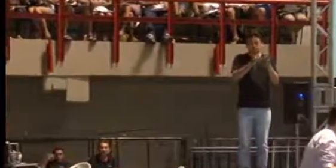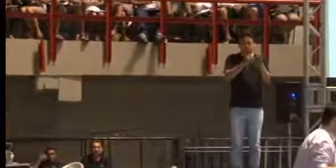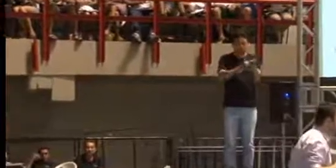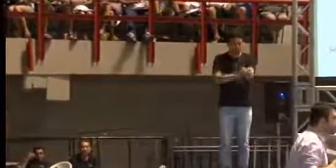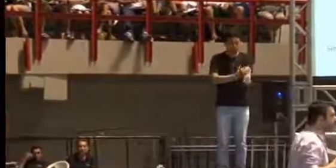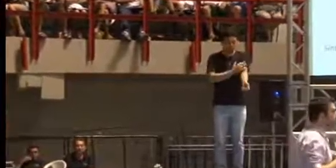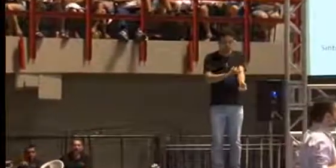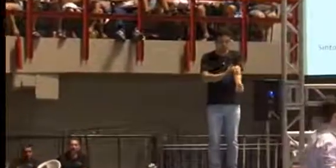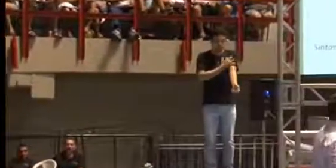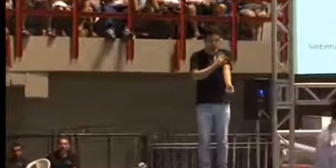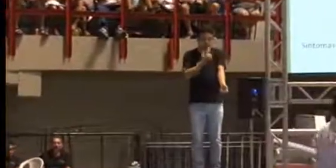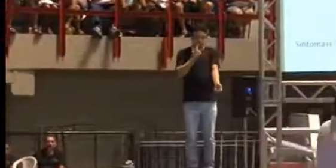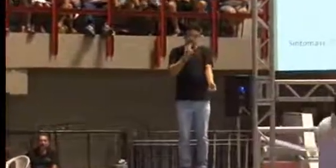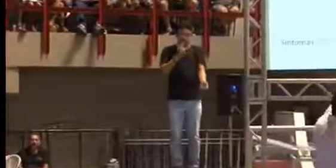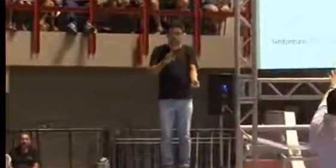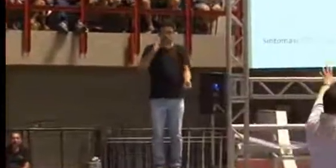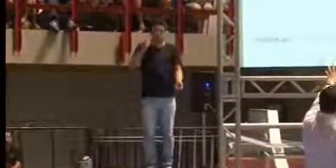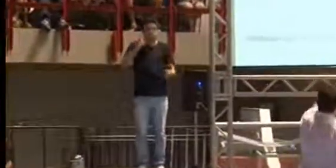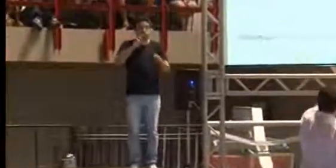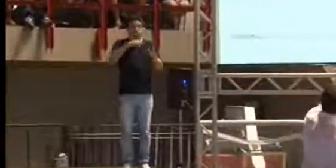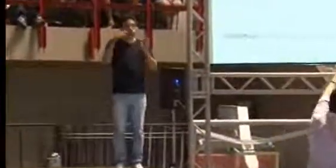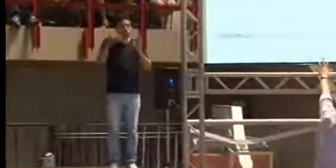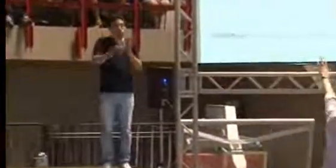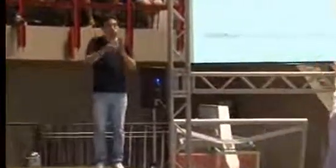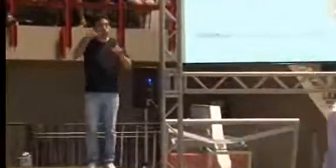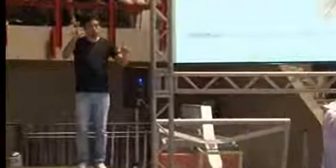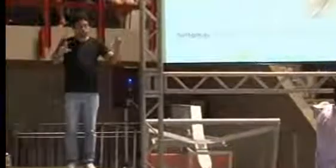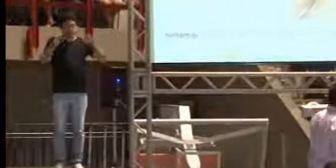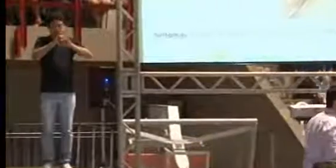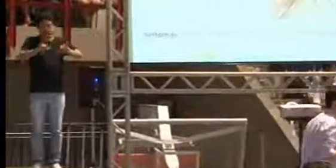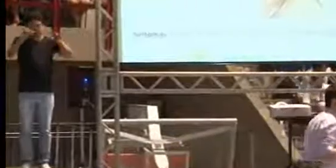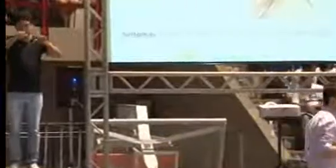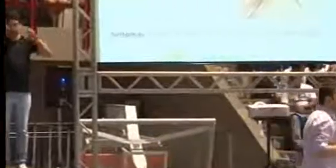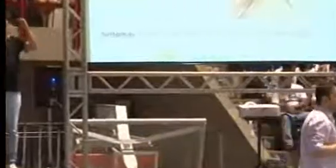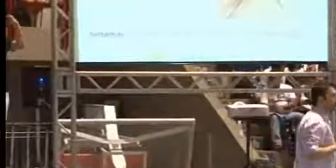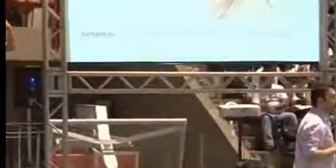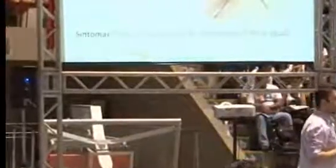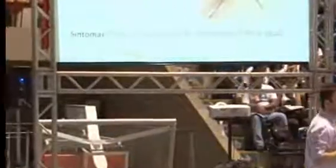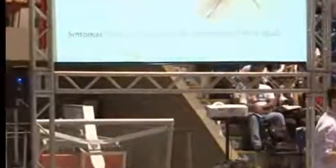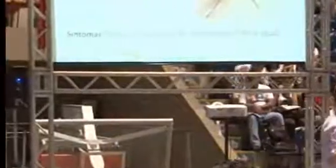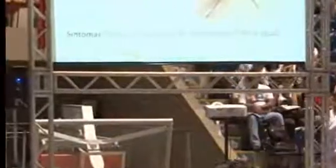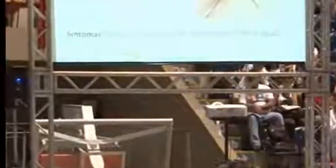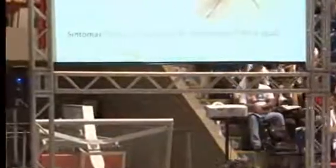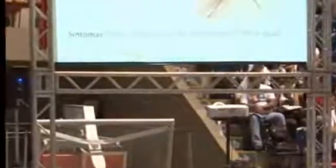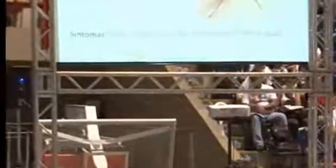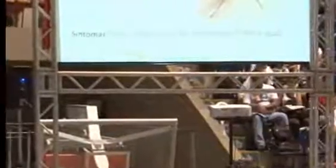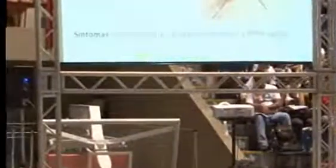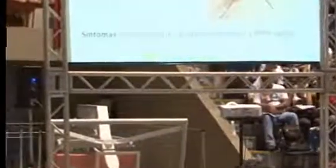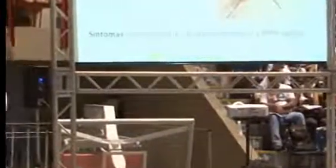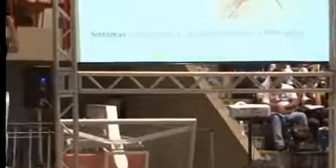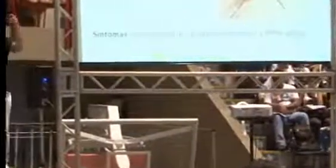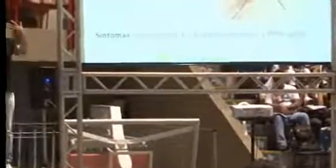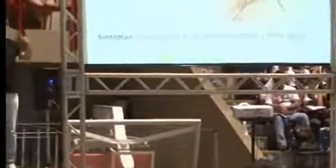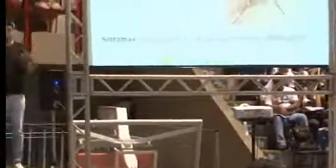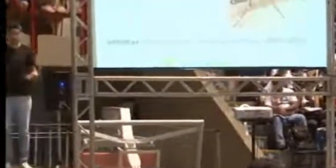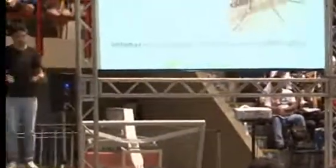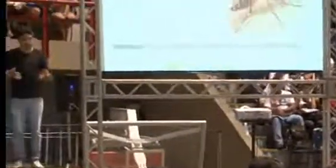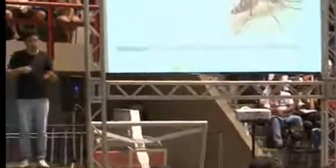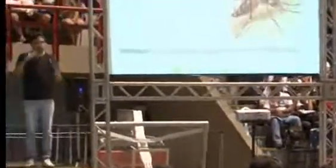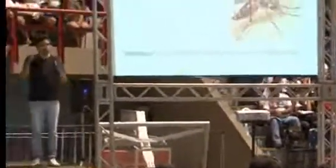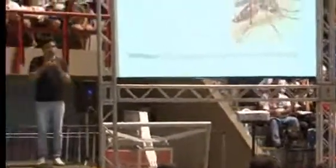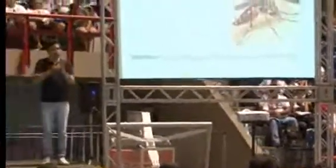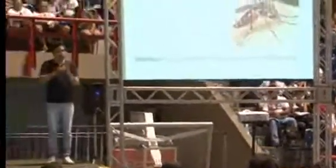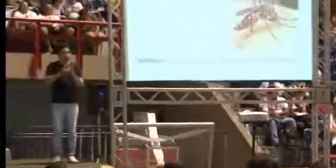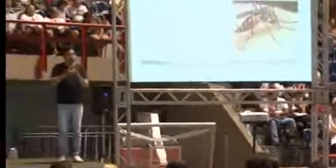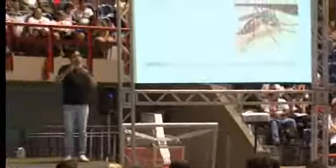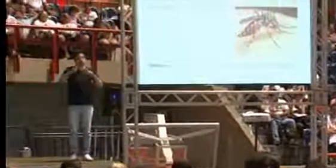sanguínea. Então, toda propagandazinha que tem lá, falando isso aqui, no final diz assim, ó, toda propaganda de